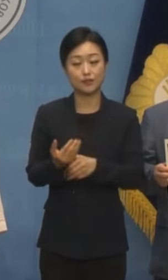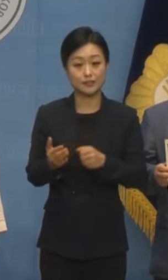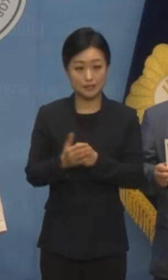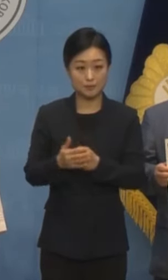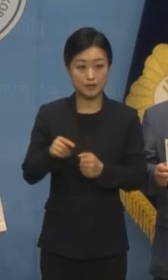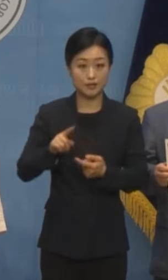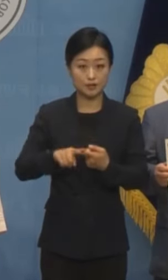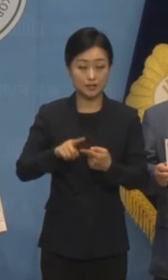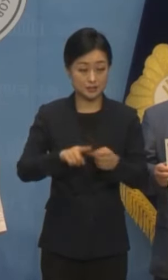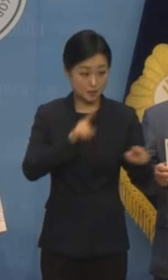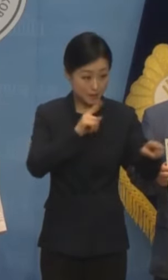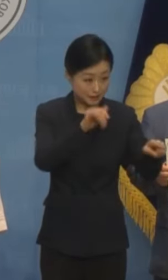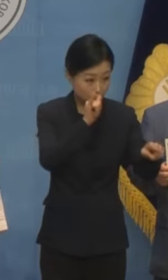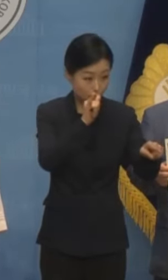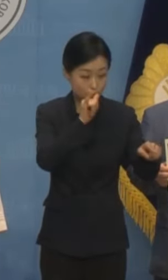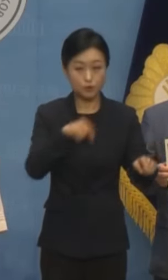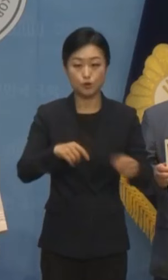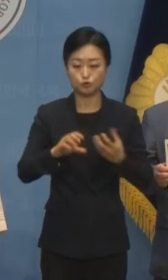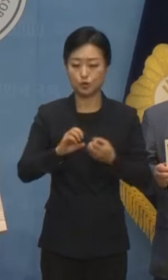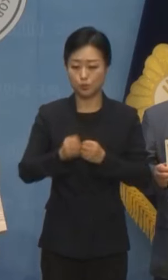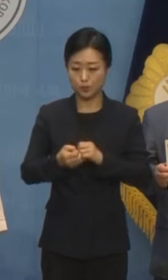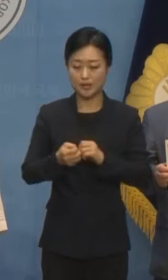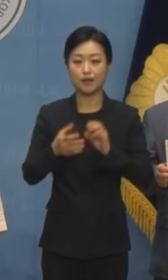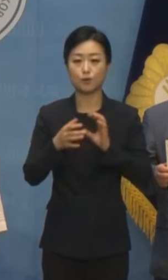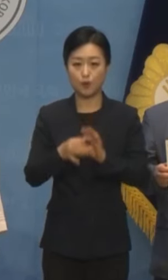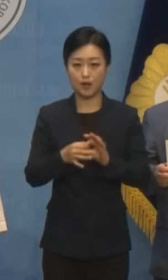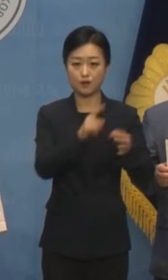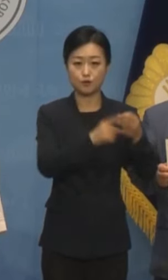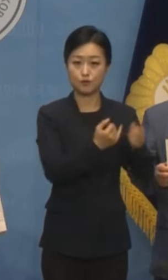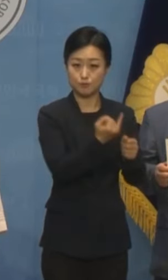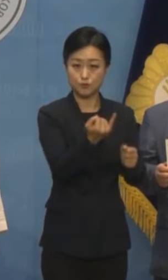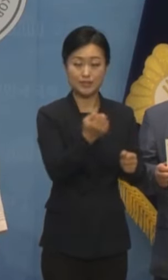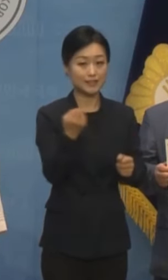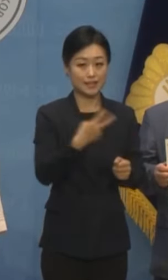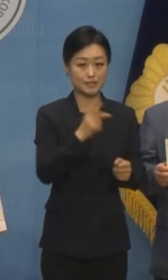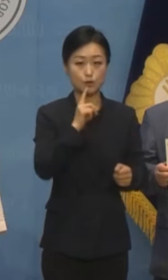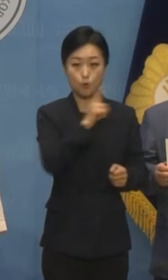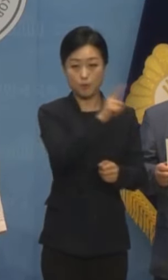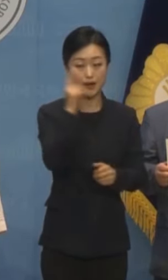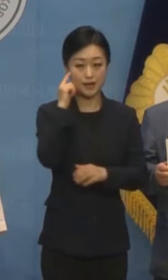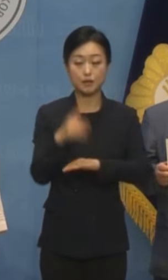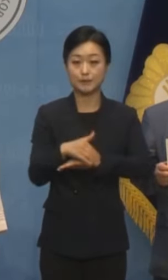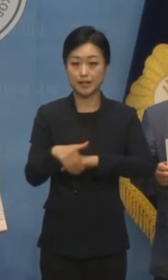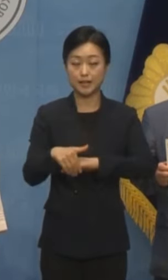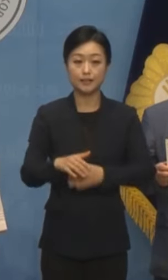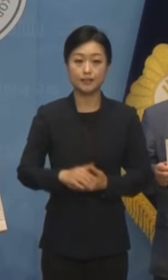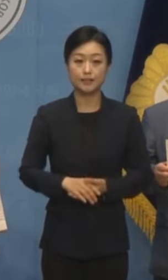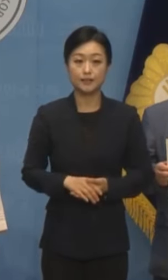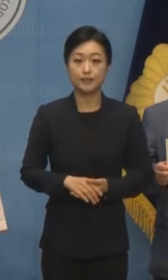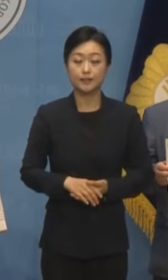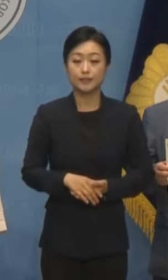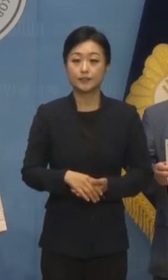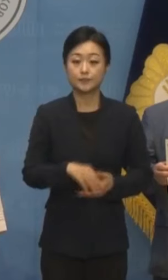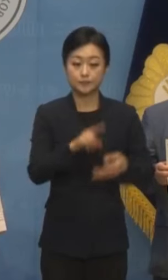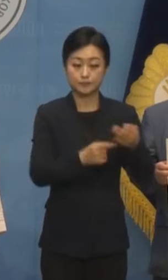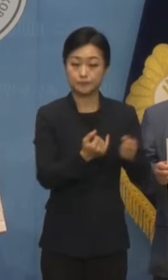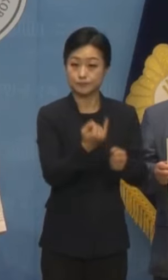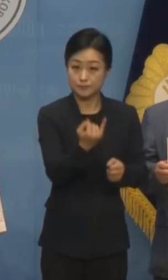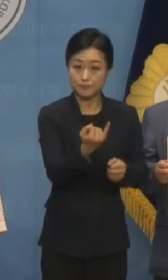계속 그렇게 주장한다면 저희는 국정농단으로 김건희 씨를 다시 고발할 예정입니다. 기필코